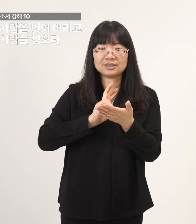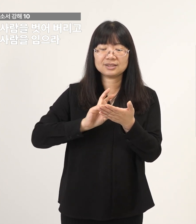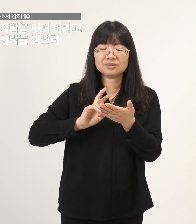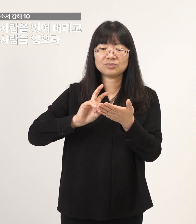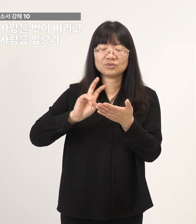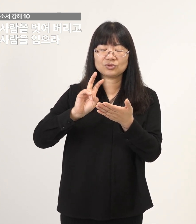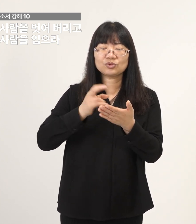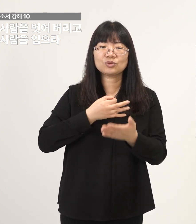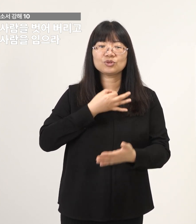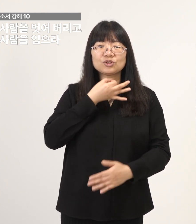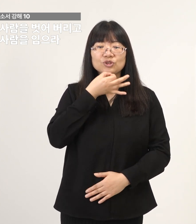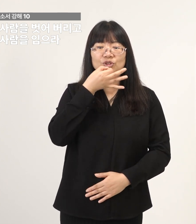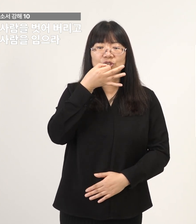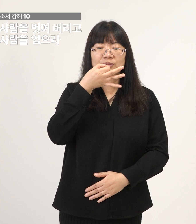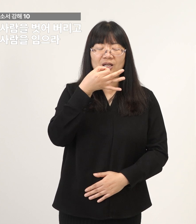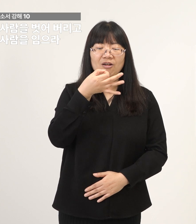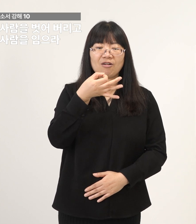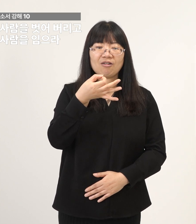찬송을